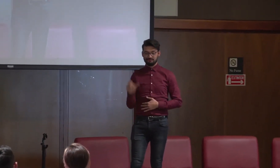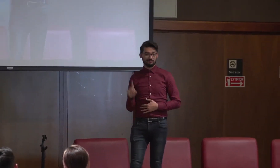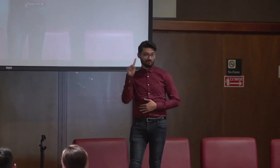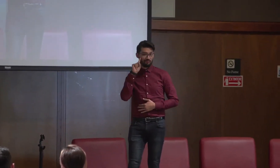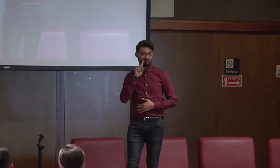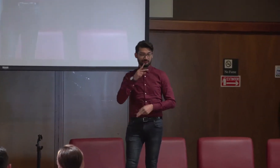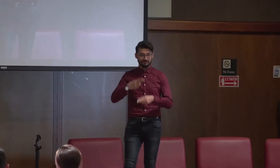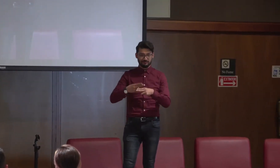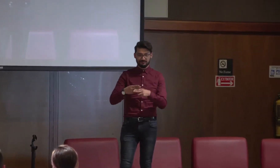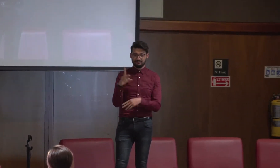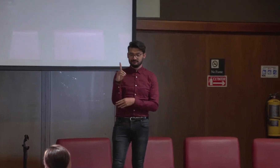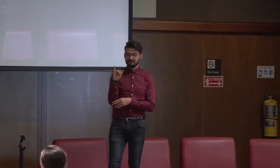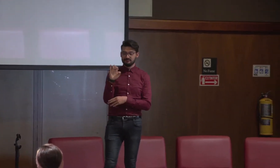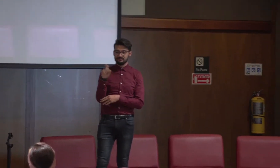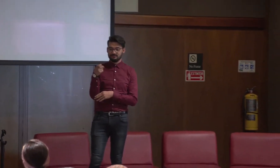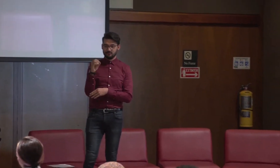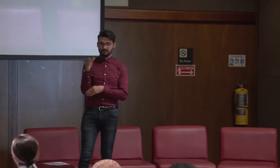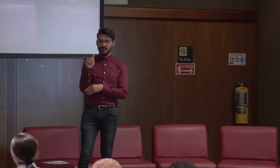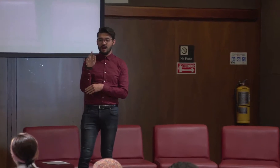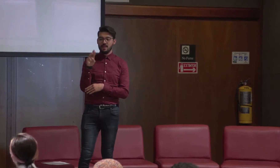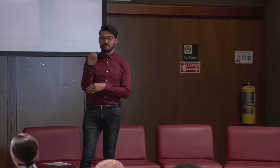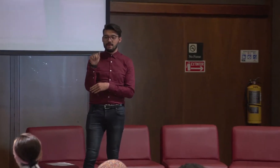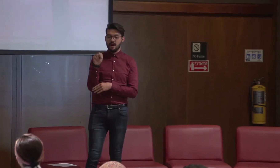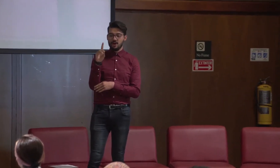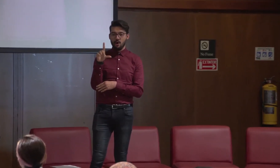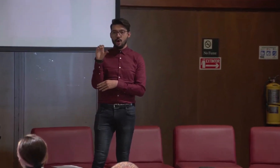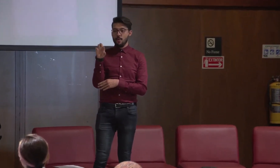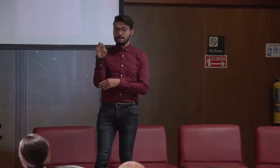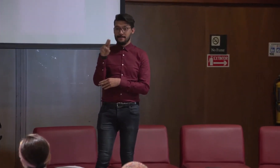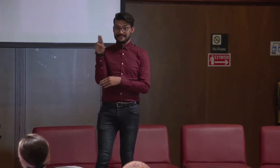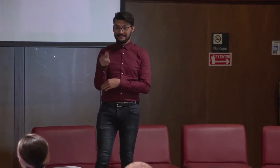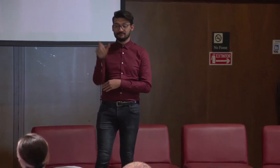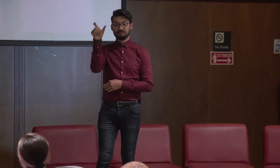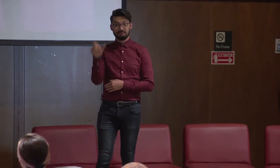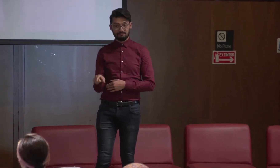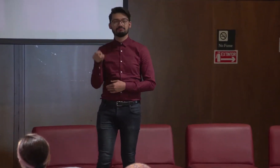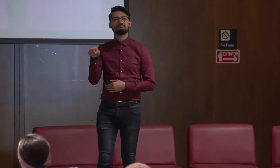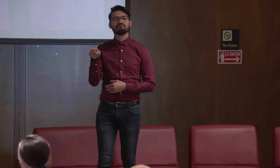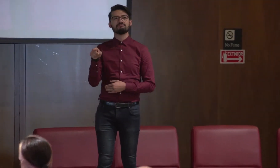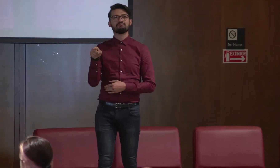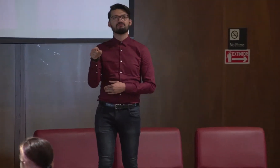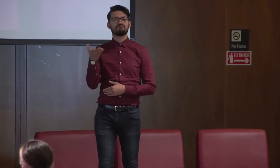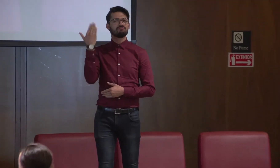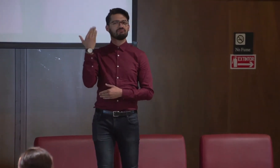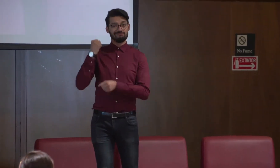Siguiendo con el programa, queremos invitar ahora a una persona sorda. Él es Diego Armando López.